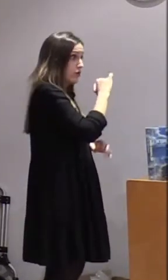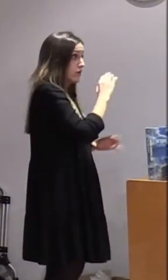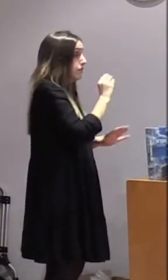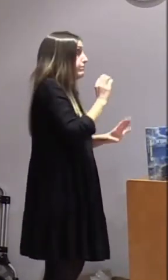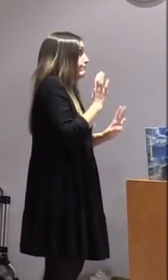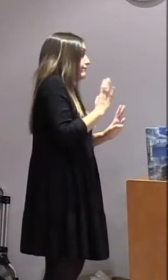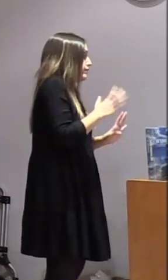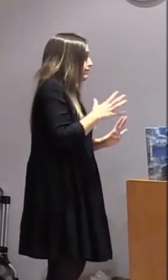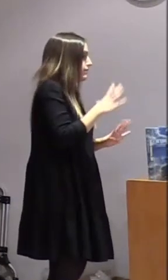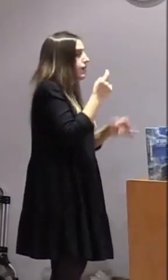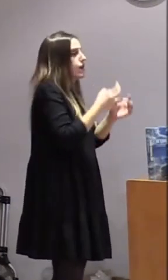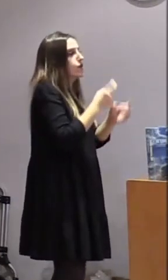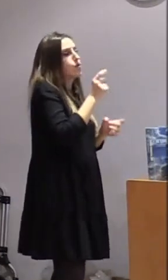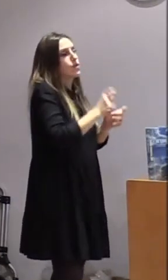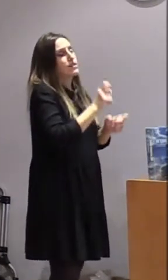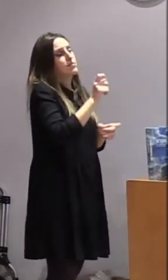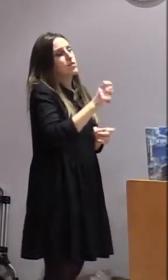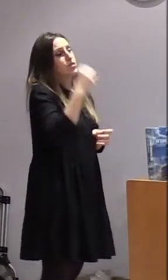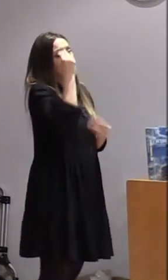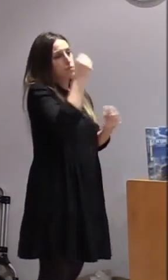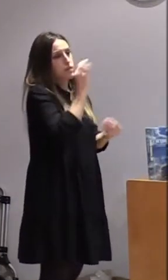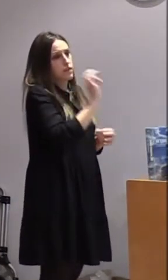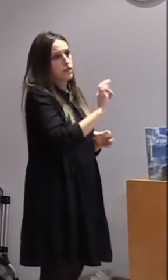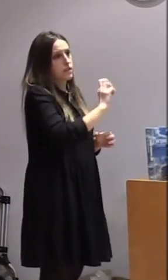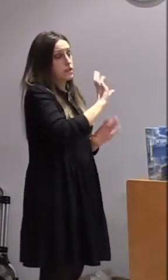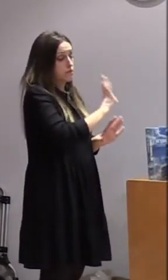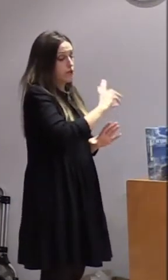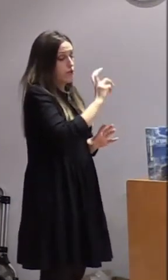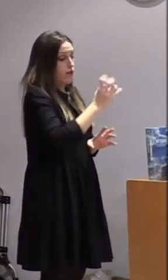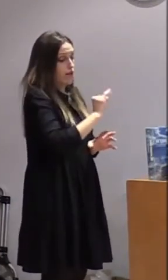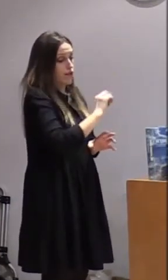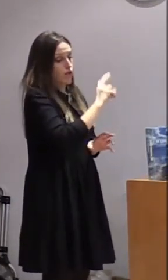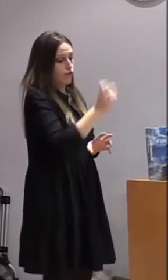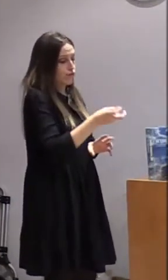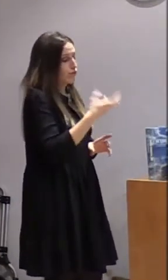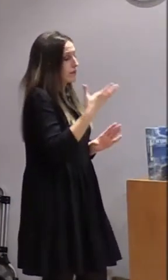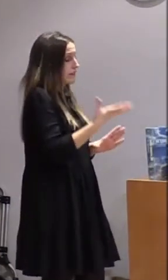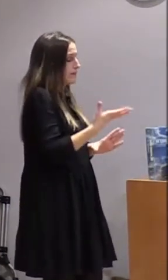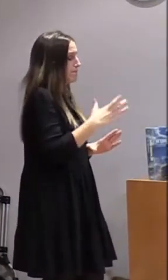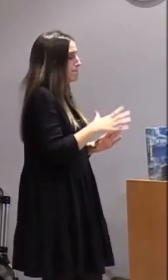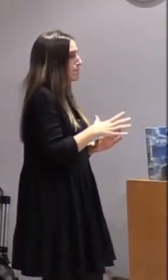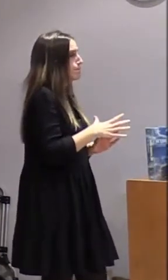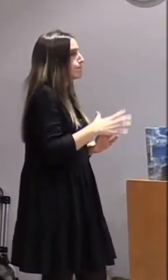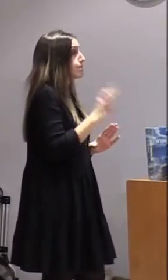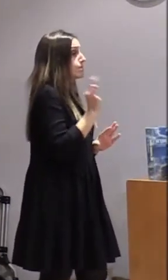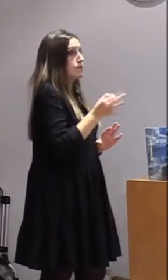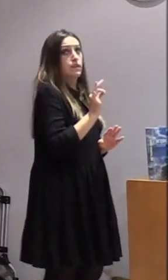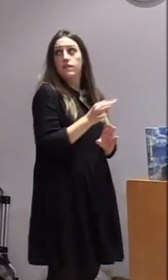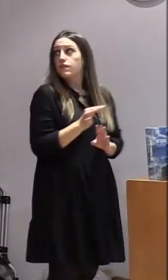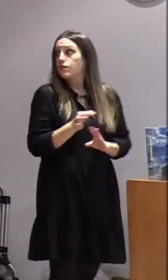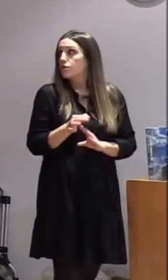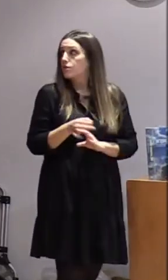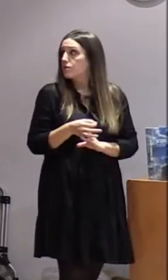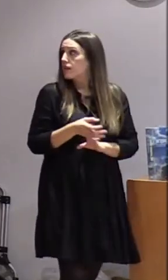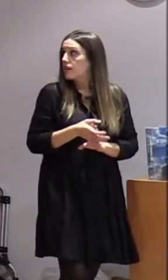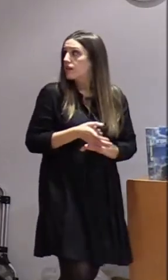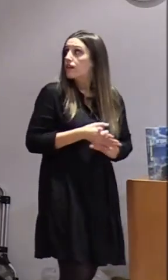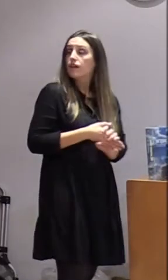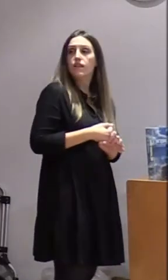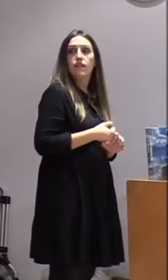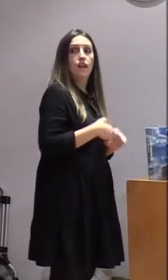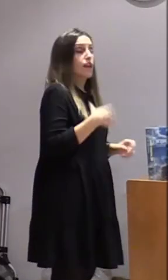hablar de Murillo, Zurbarán, ha habido grandes artistas. Pero bueno, es verdad que quizá a nivel